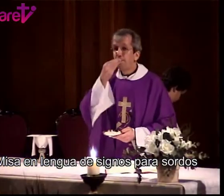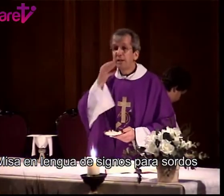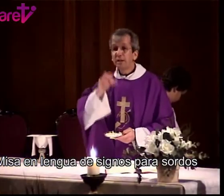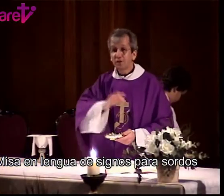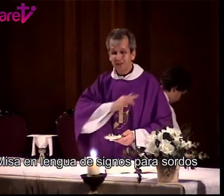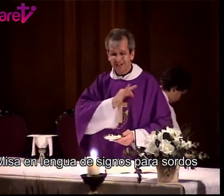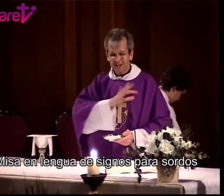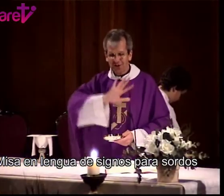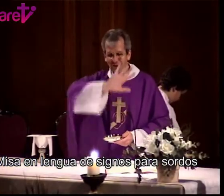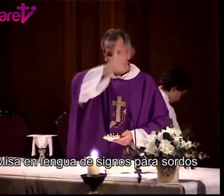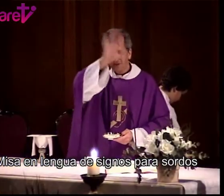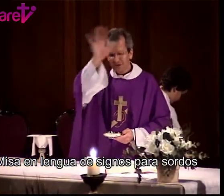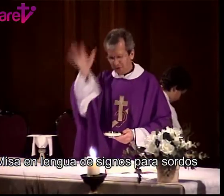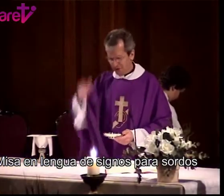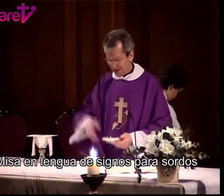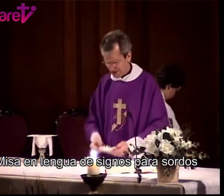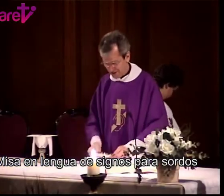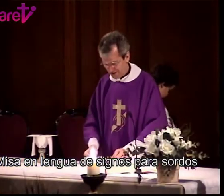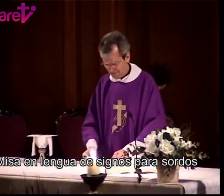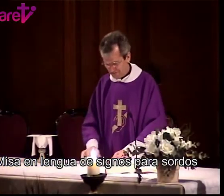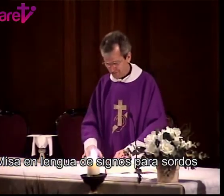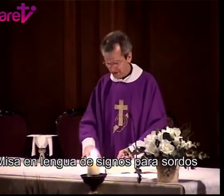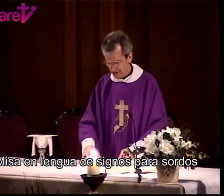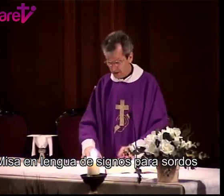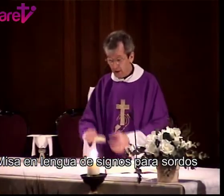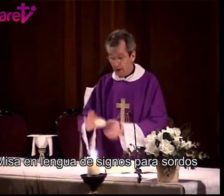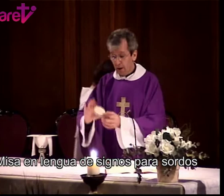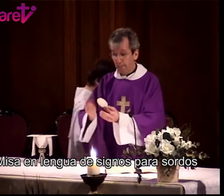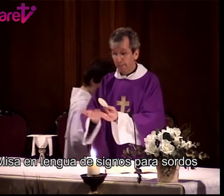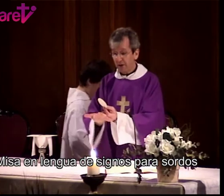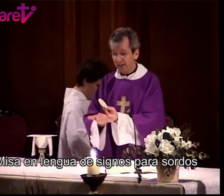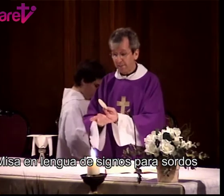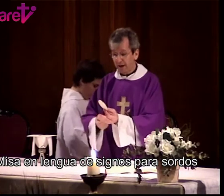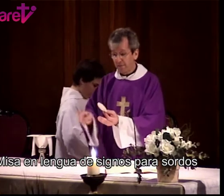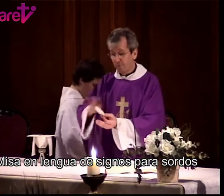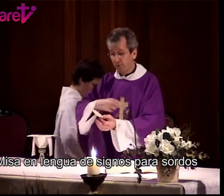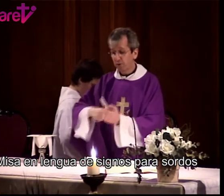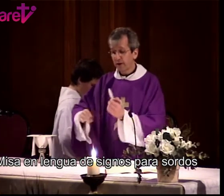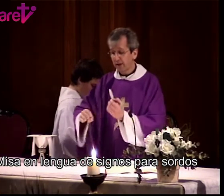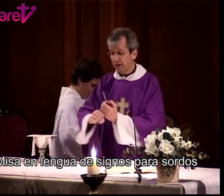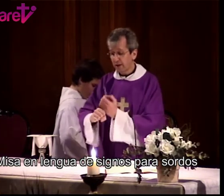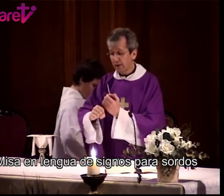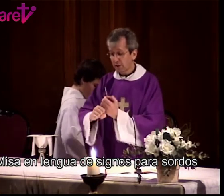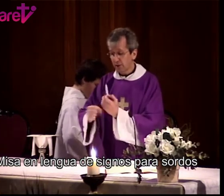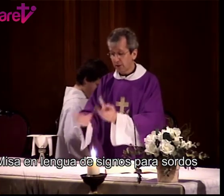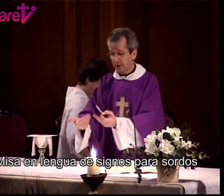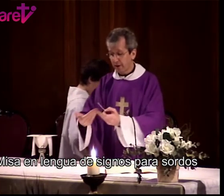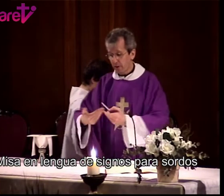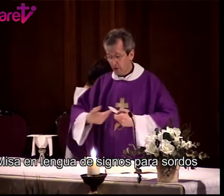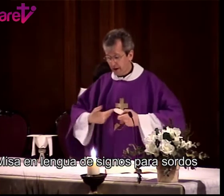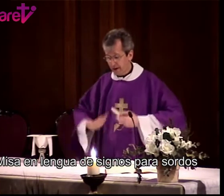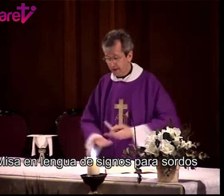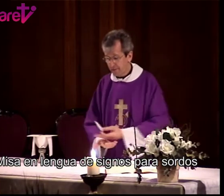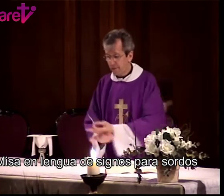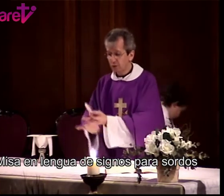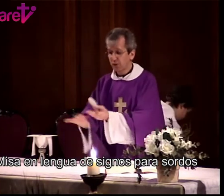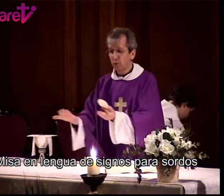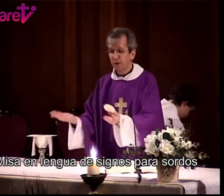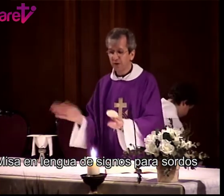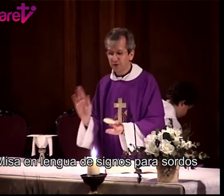Bendito sea Señor Dios del universo, por este pan, fruto de la tierra y de nuestro trabajo, que recibimos de tu generosidad